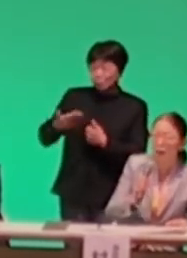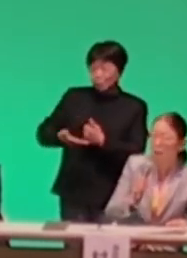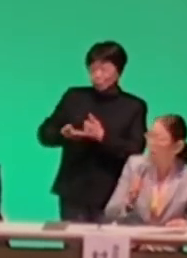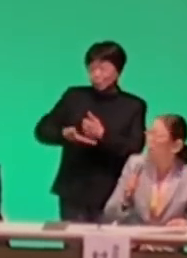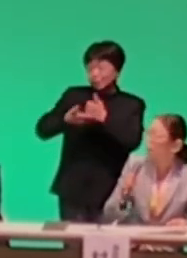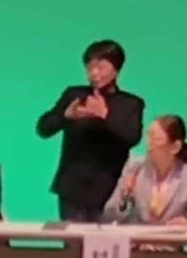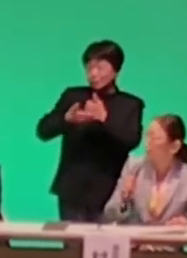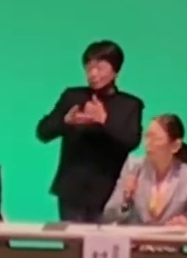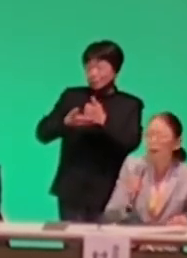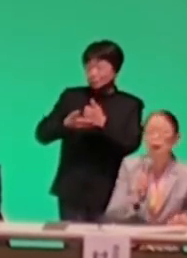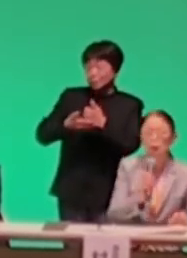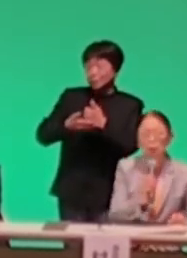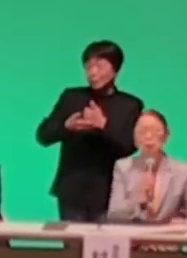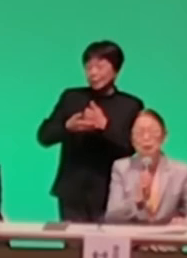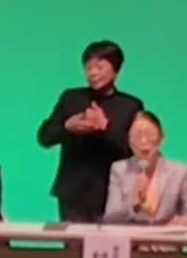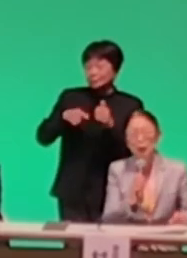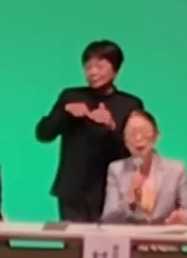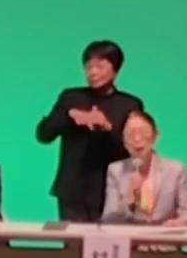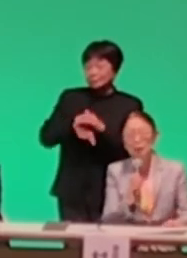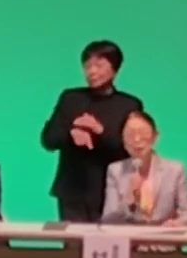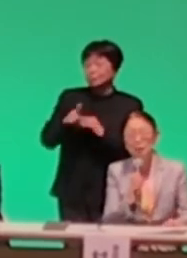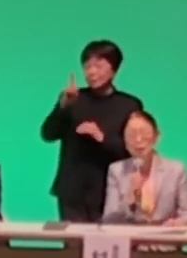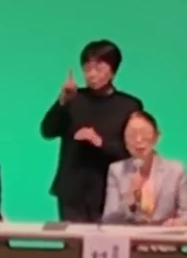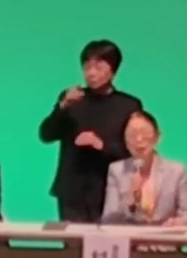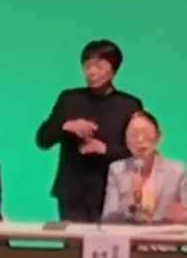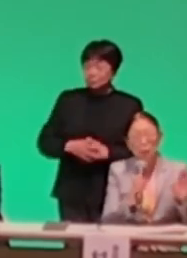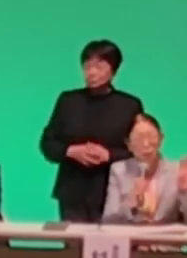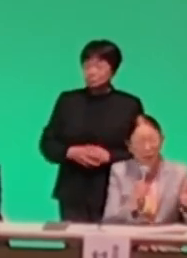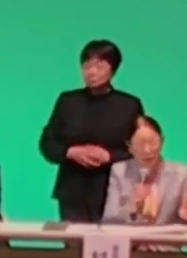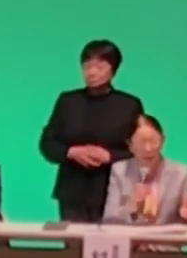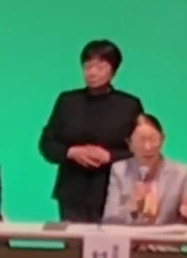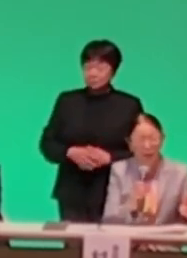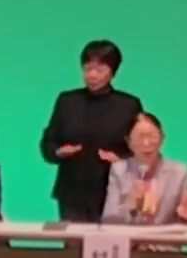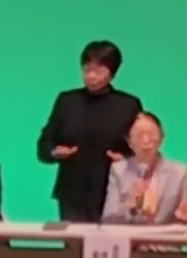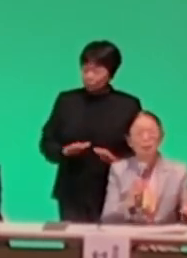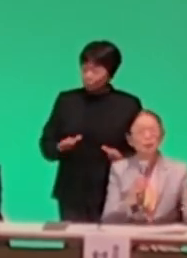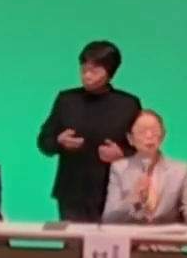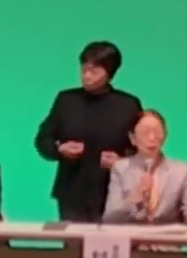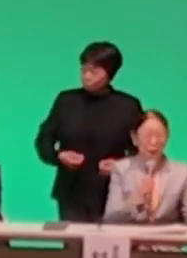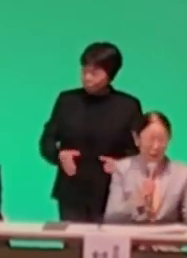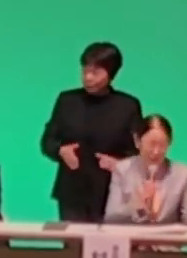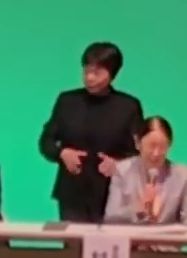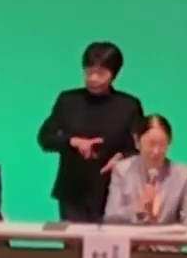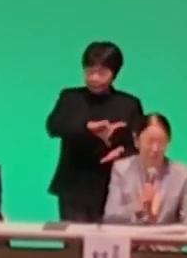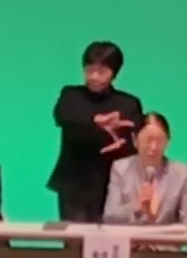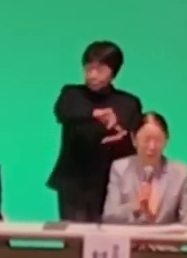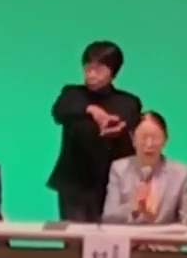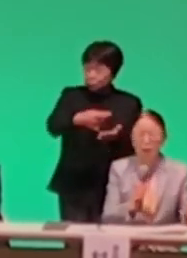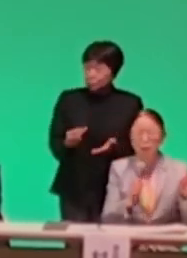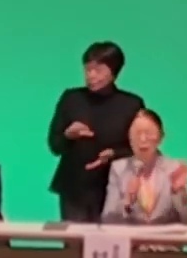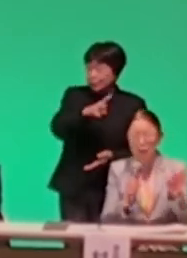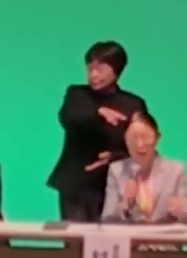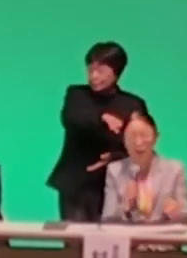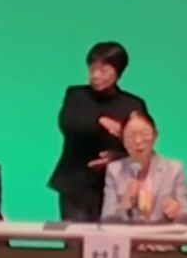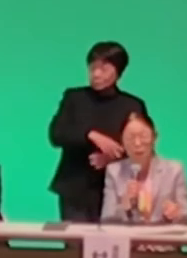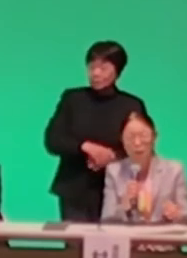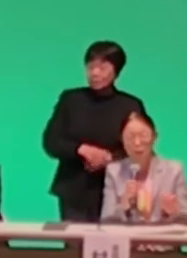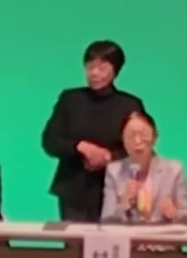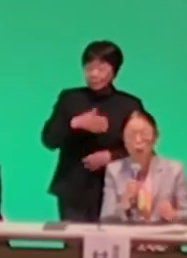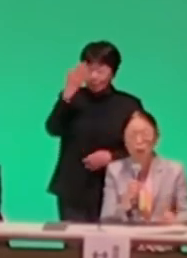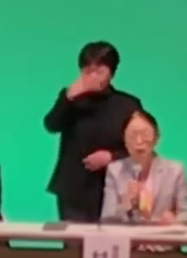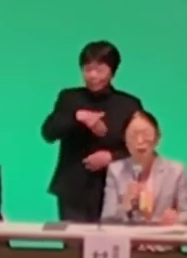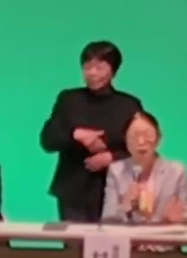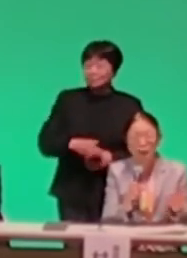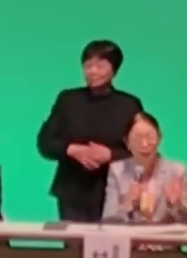はすごく大きかったかなと思いますね。子供ができたとか、地方へ転勤するとか、初めての管理職